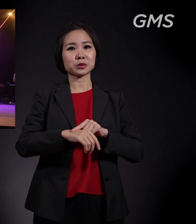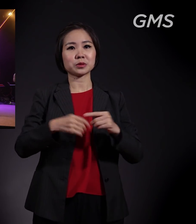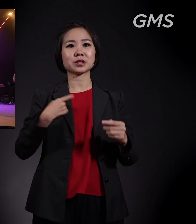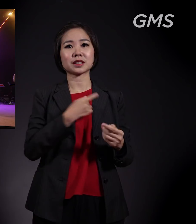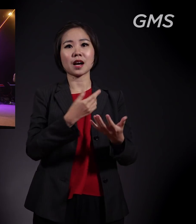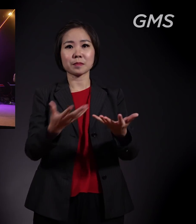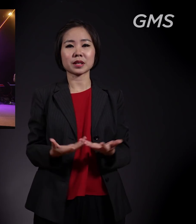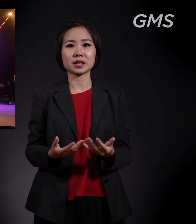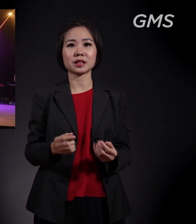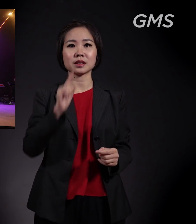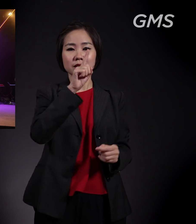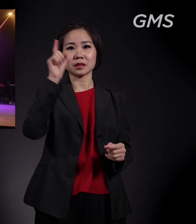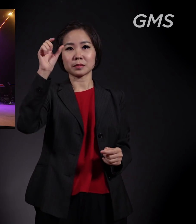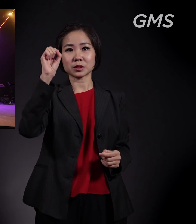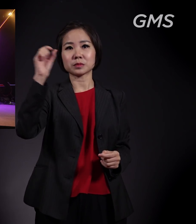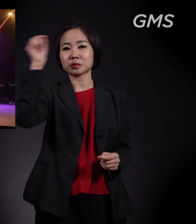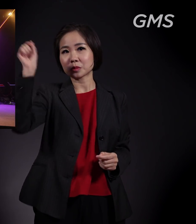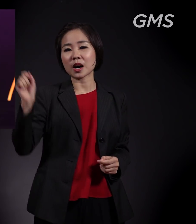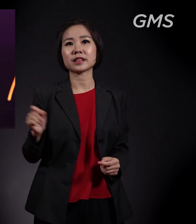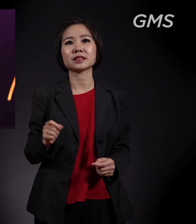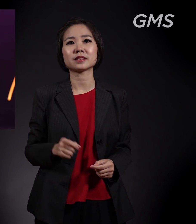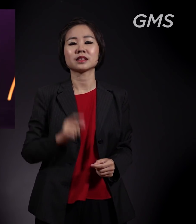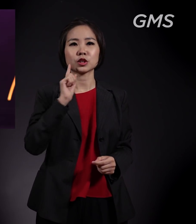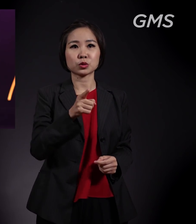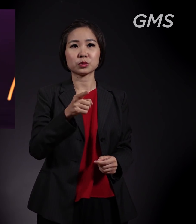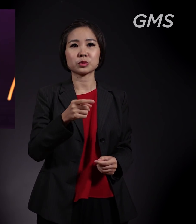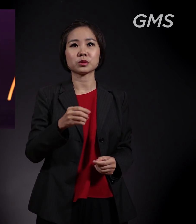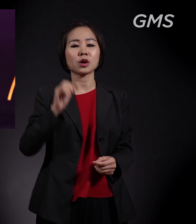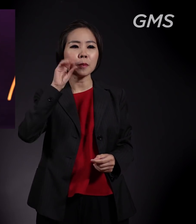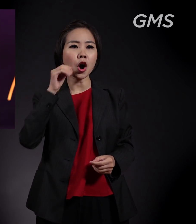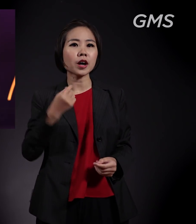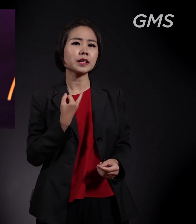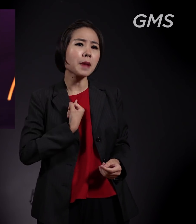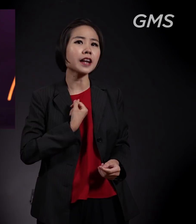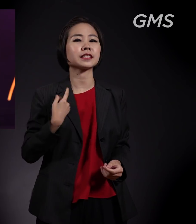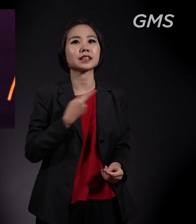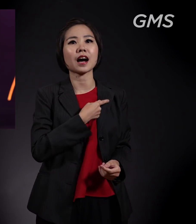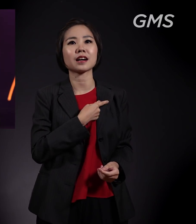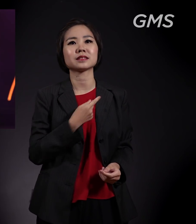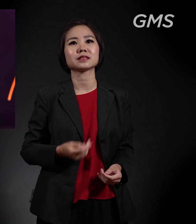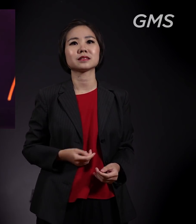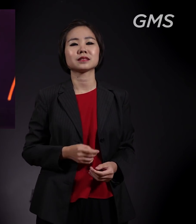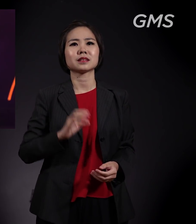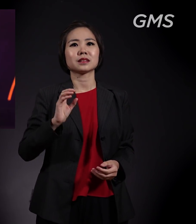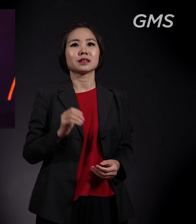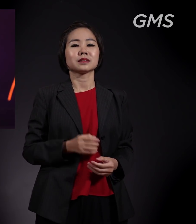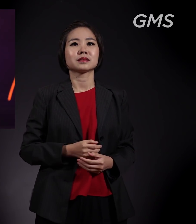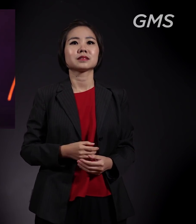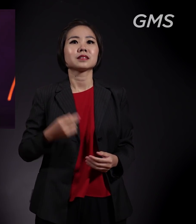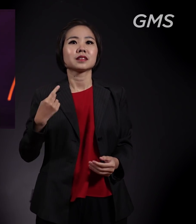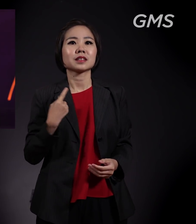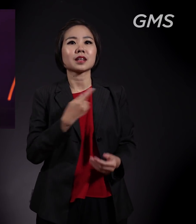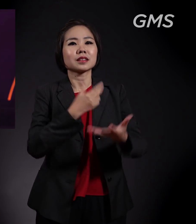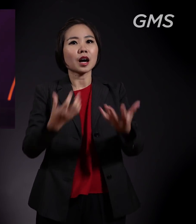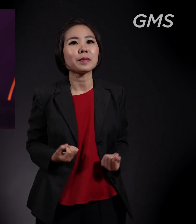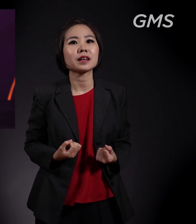itu menjadi pengakuan iman kita bahwa segala sesuatu yang kita dapatkan, kita hasilkan, itu semua